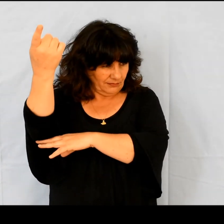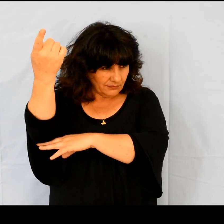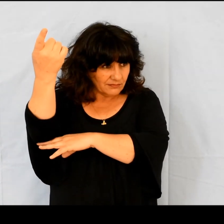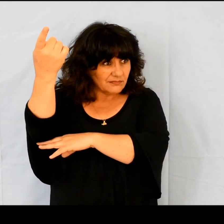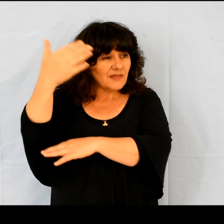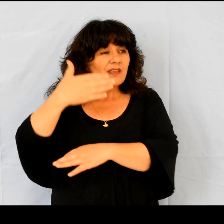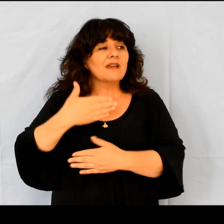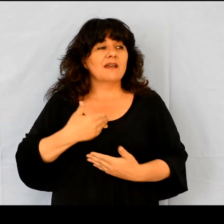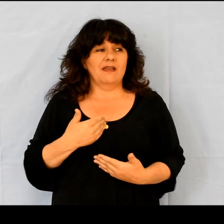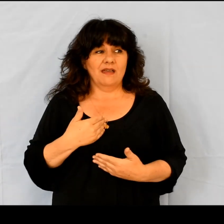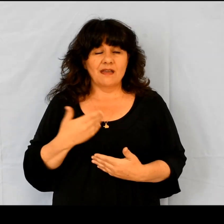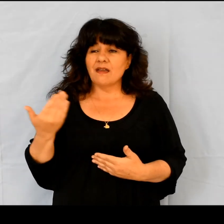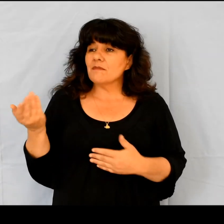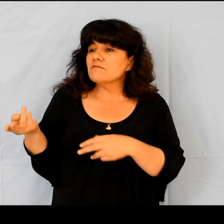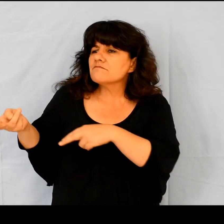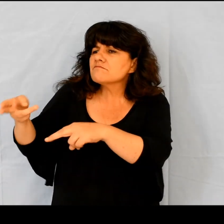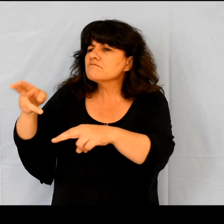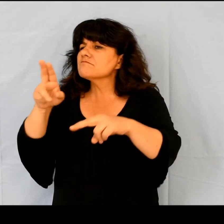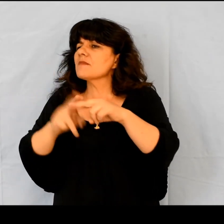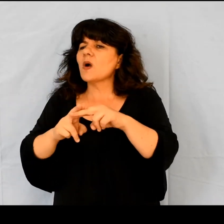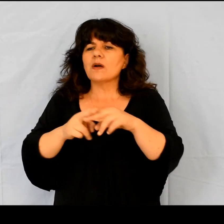les clés de la mort et du séjour des morts.